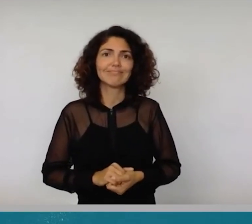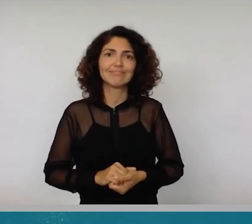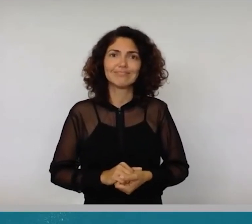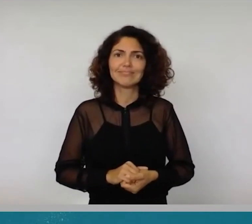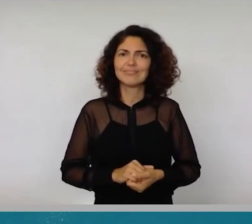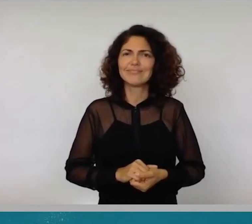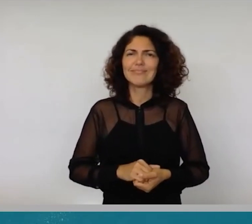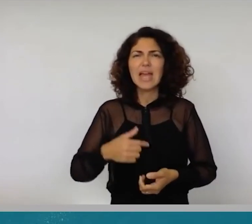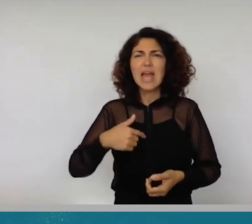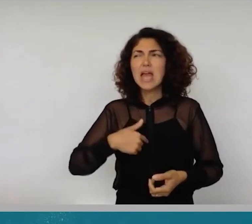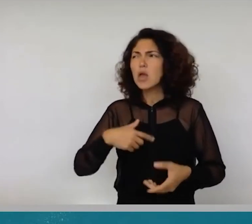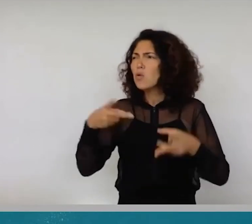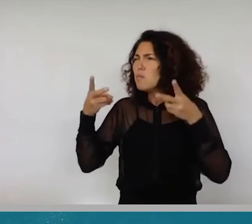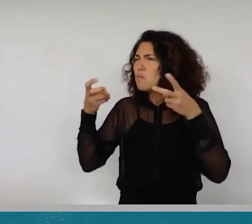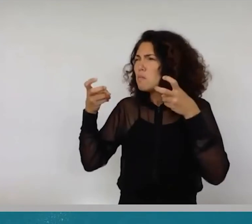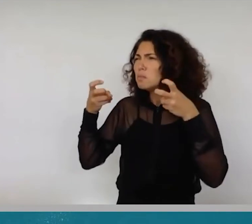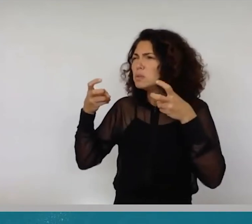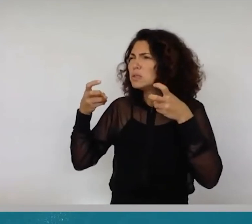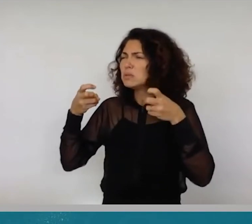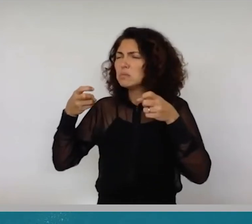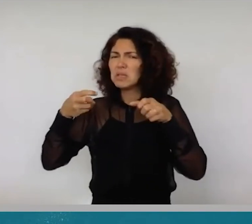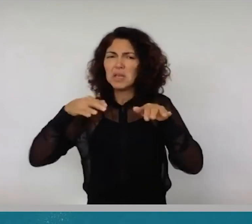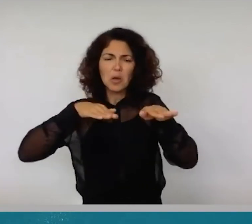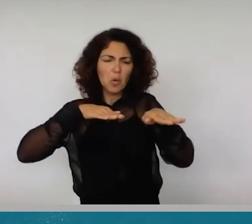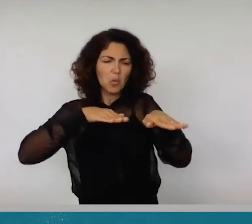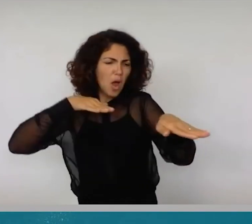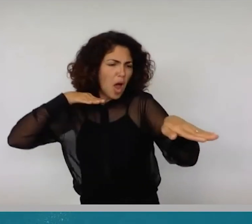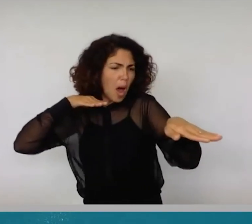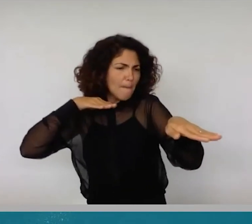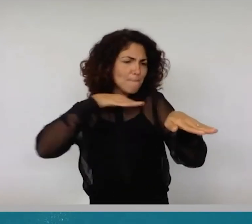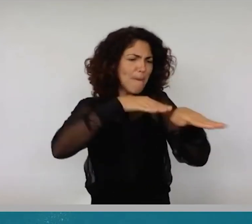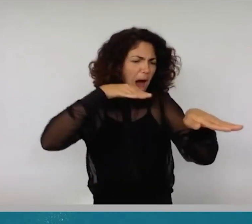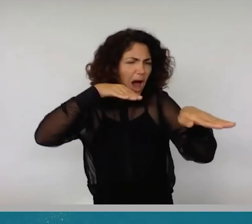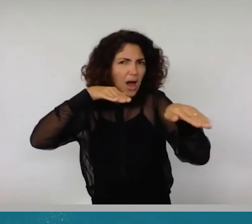a energia que se tem, uma pequena pancada.